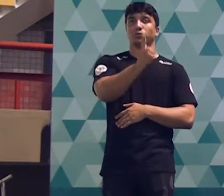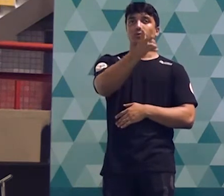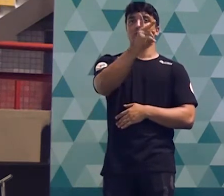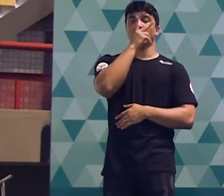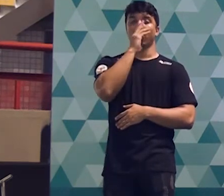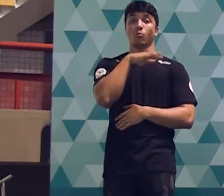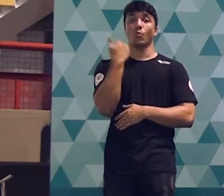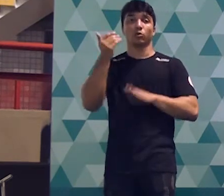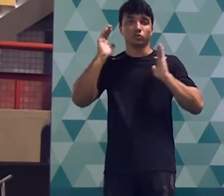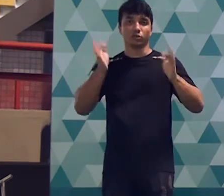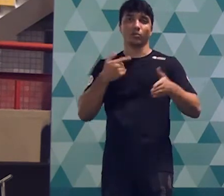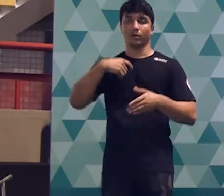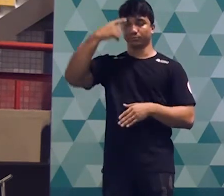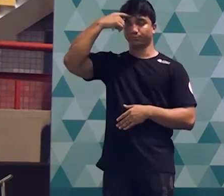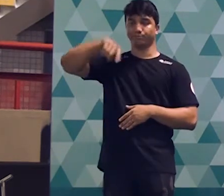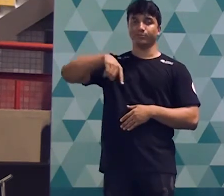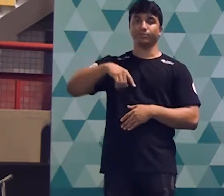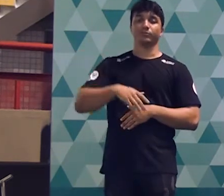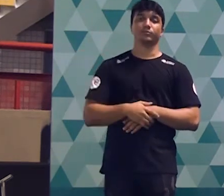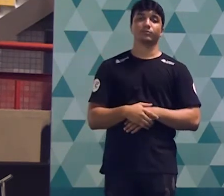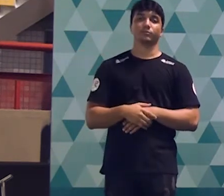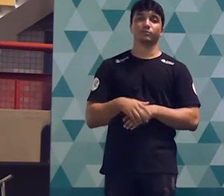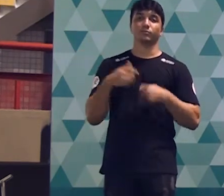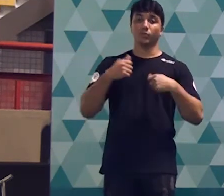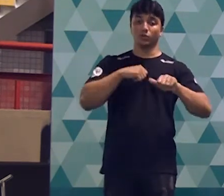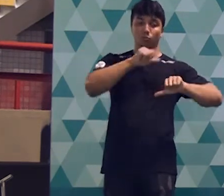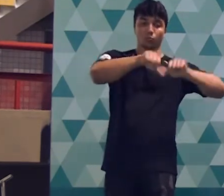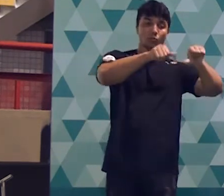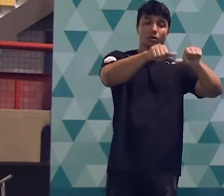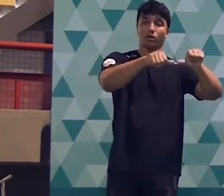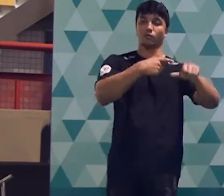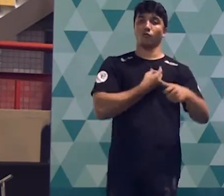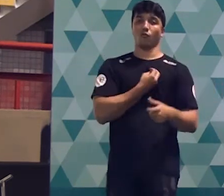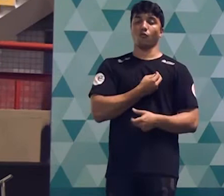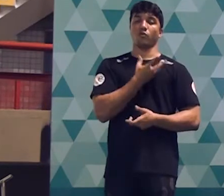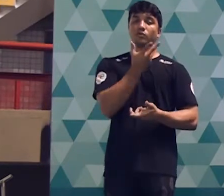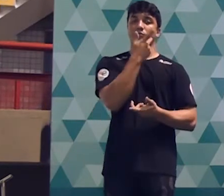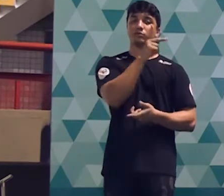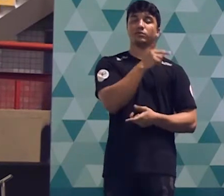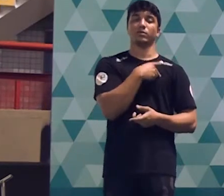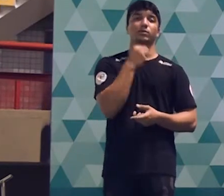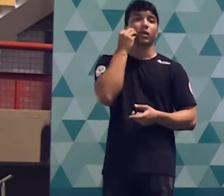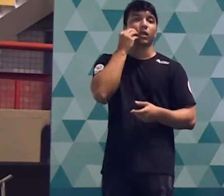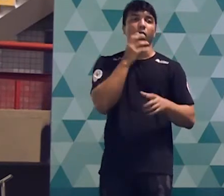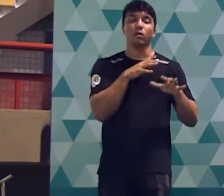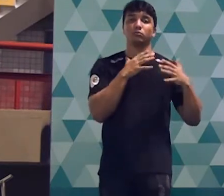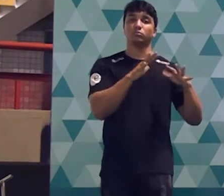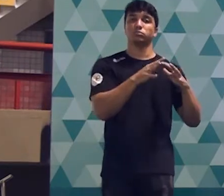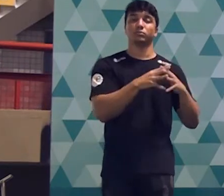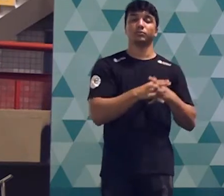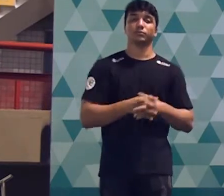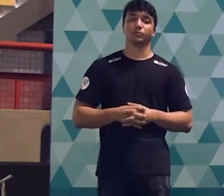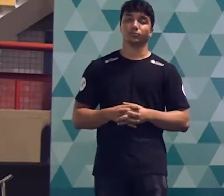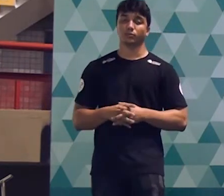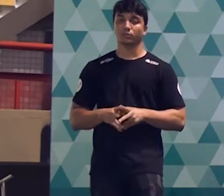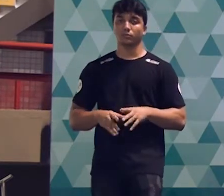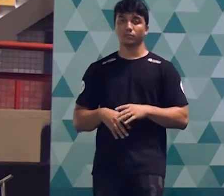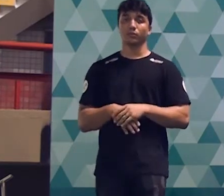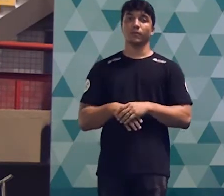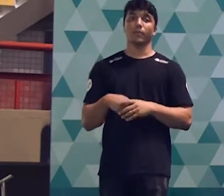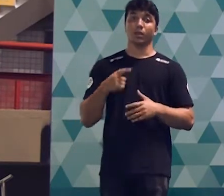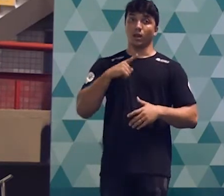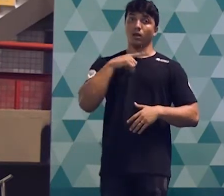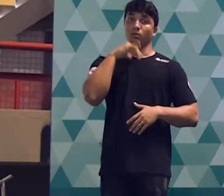e não sabe, né? Aí você tem que tocar fogo nesse desgraçado para ver se reage. Então, essa energia, ela